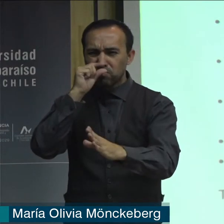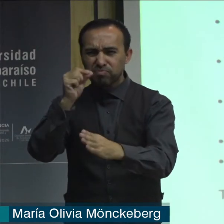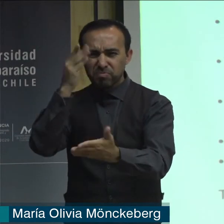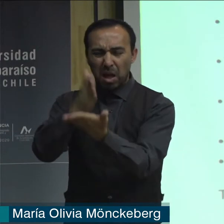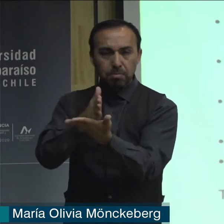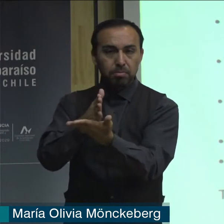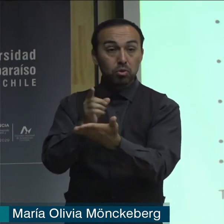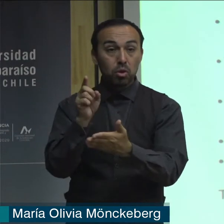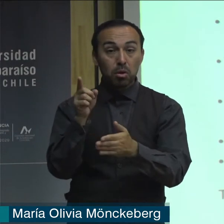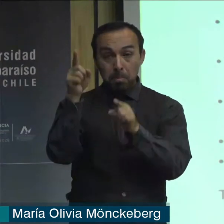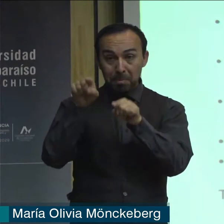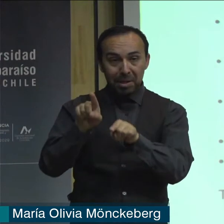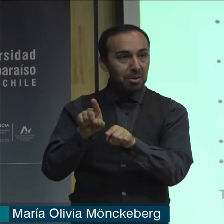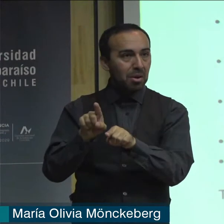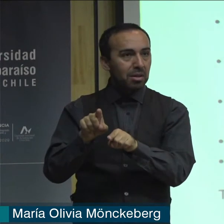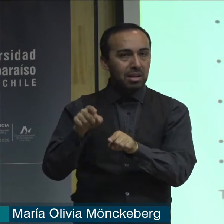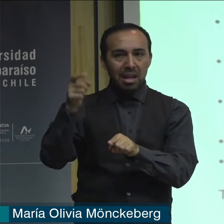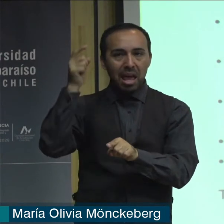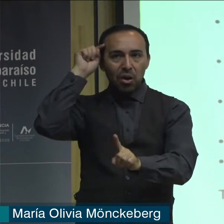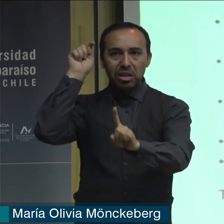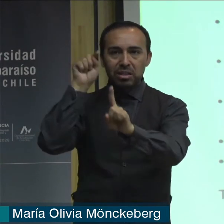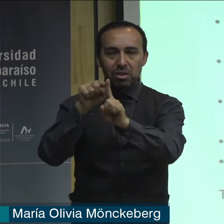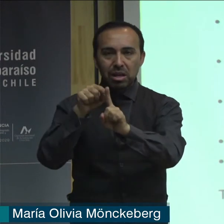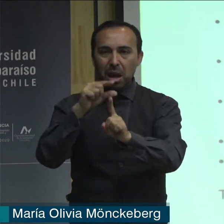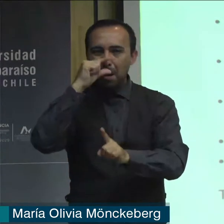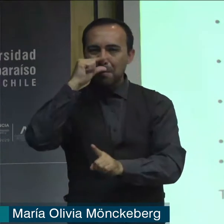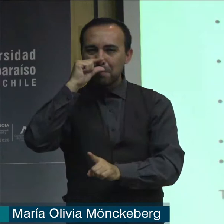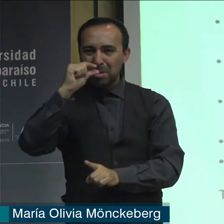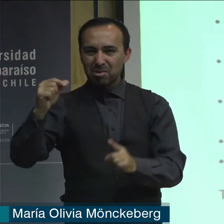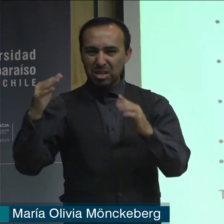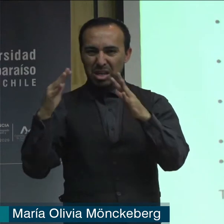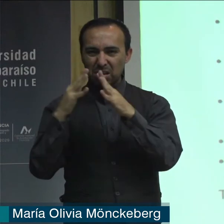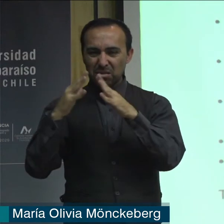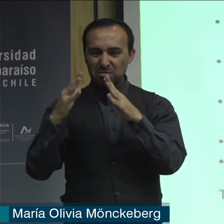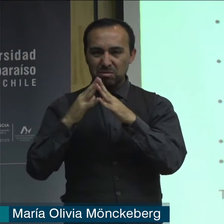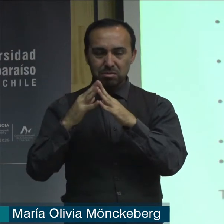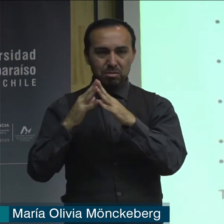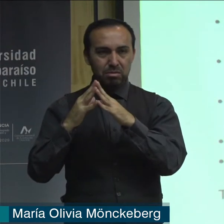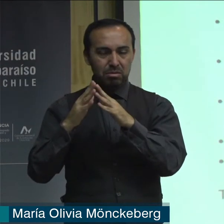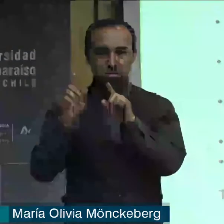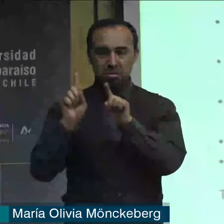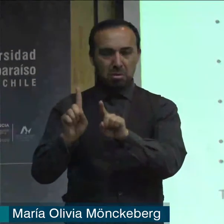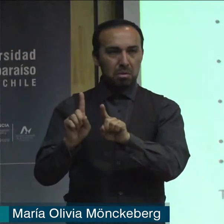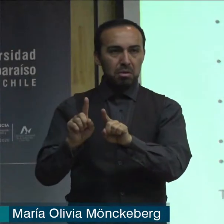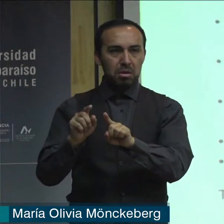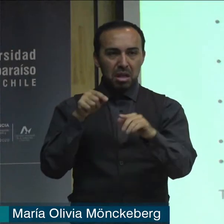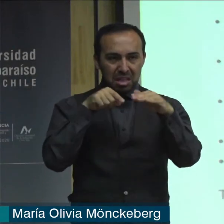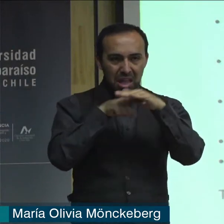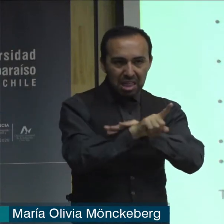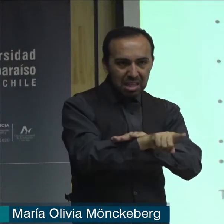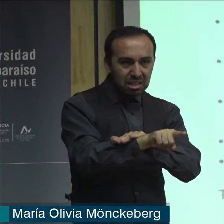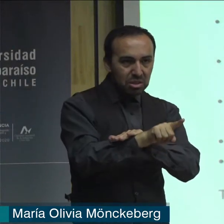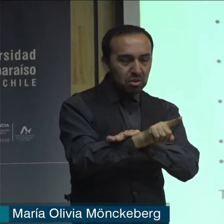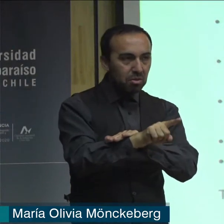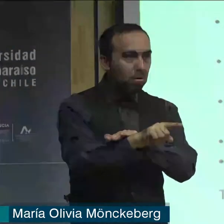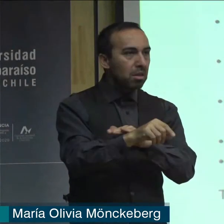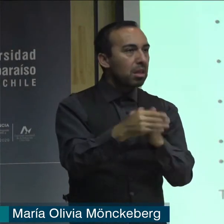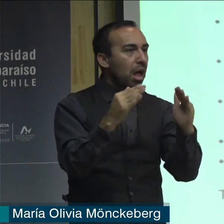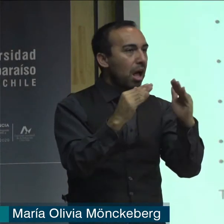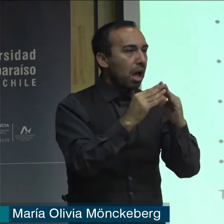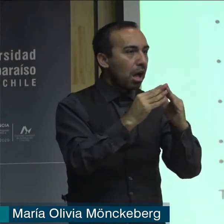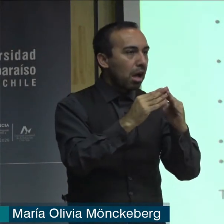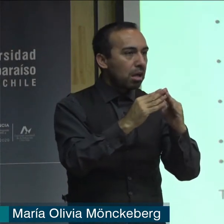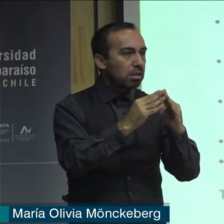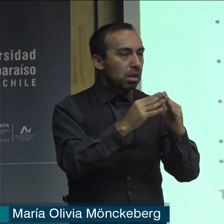y pinoche no iba a estar en la moneda se quedó después como comandante jefe del ejército pero no iba a estar en la moneda Entonces eso